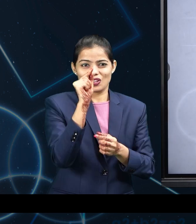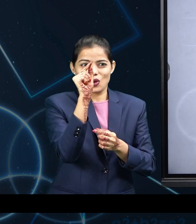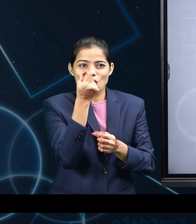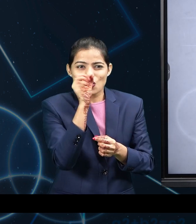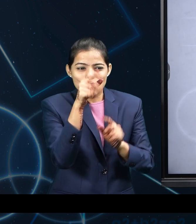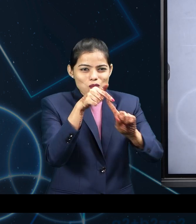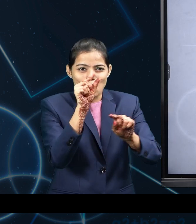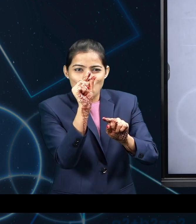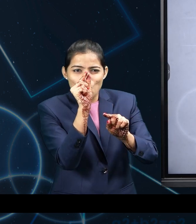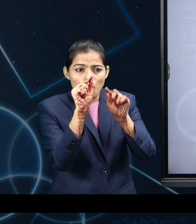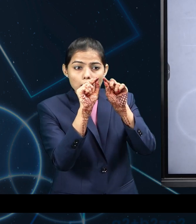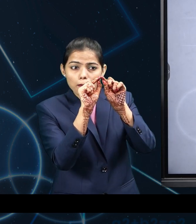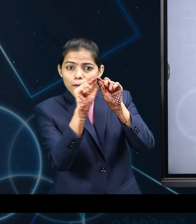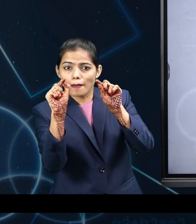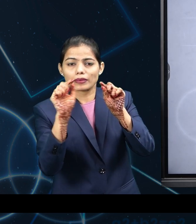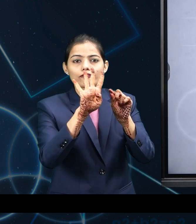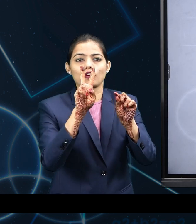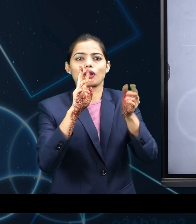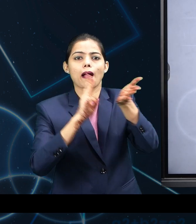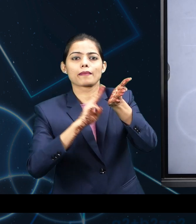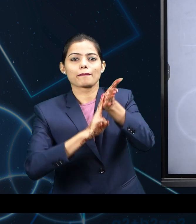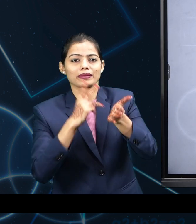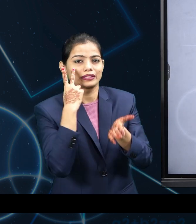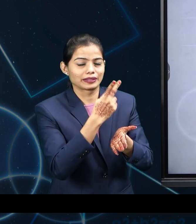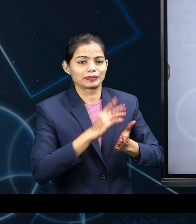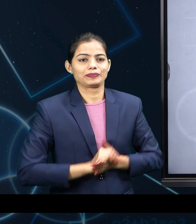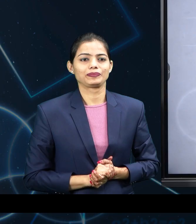है कैप्सूल का व्यास इज इक्वल्स टू 42 मिमी।